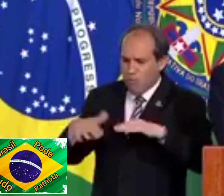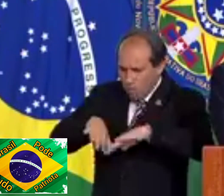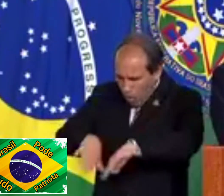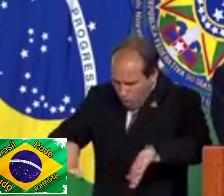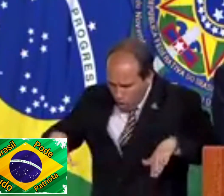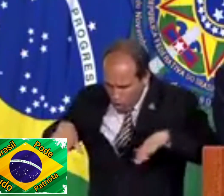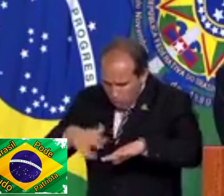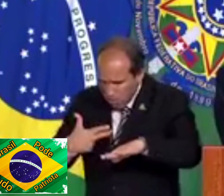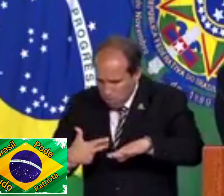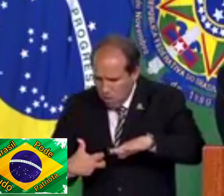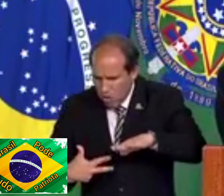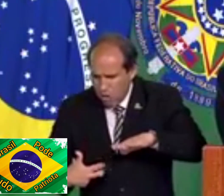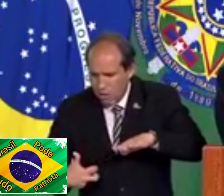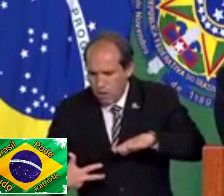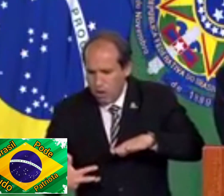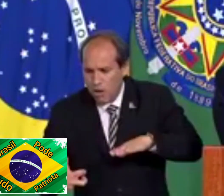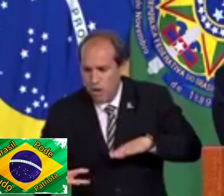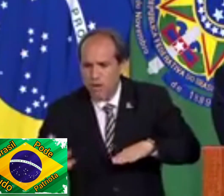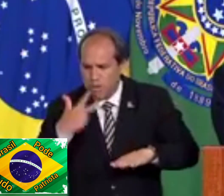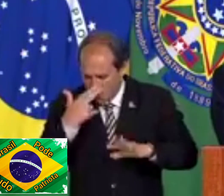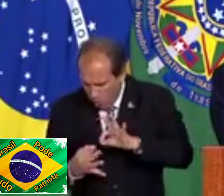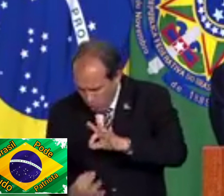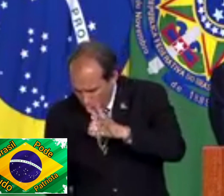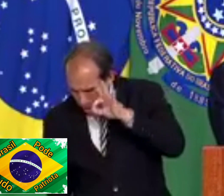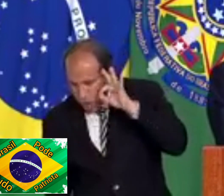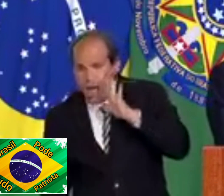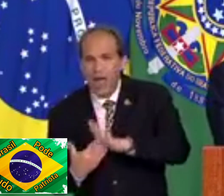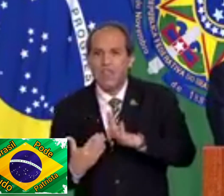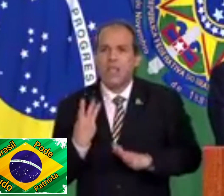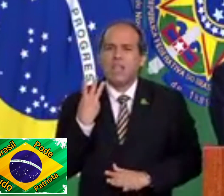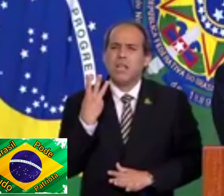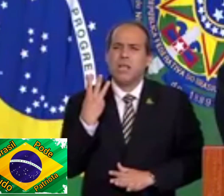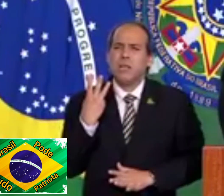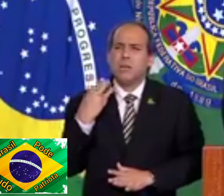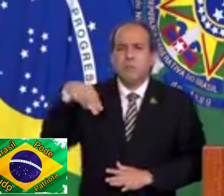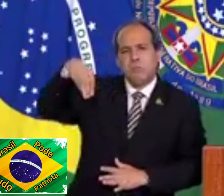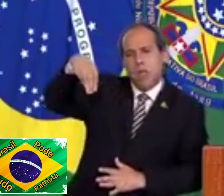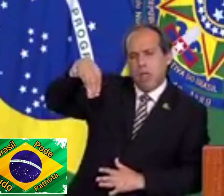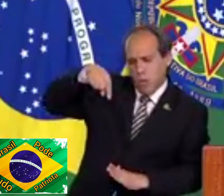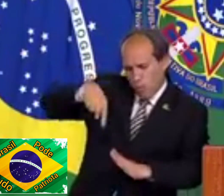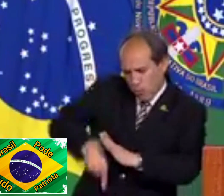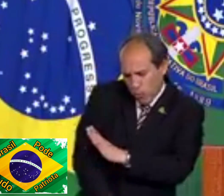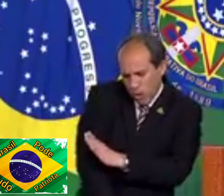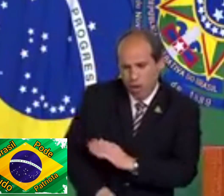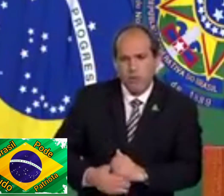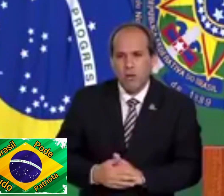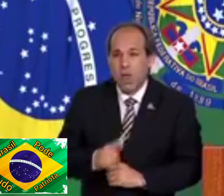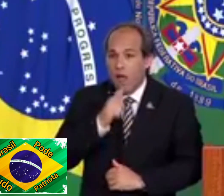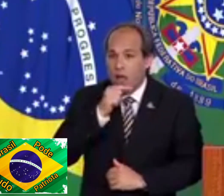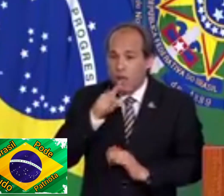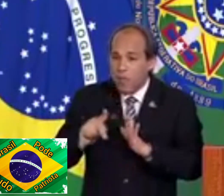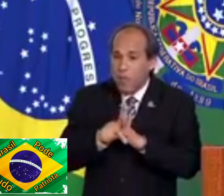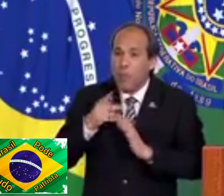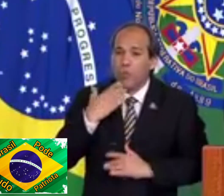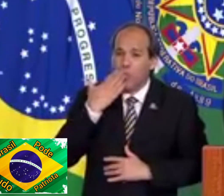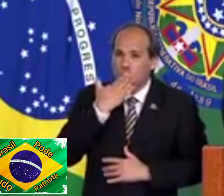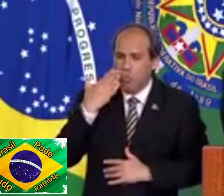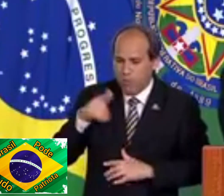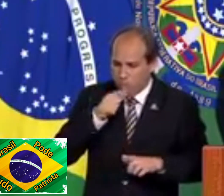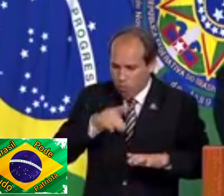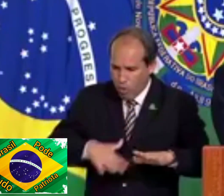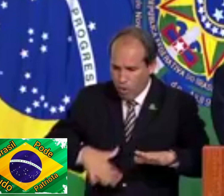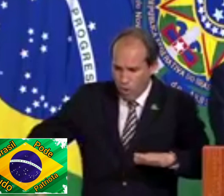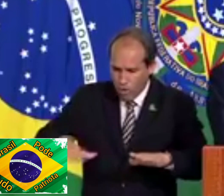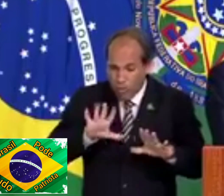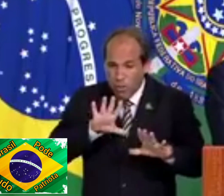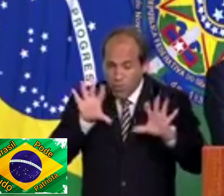uma lagoa que tinha de 2,5 metros a 3 metros no máximo de profundidade, água doce,